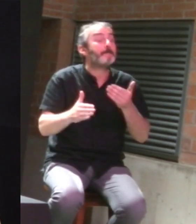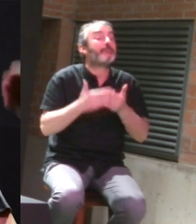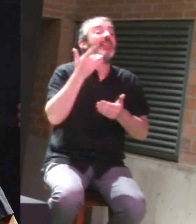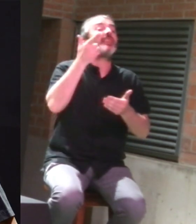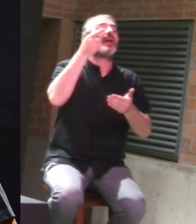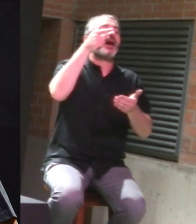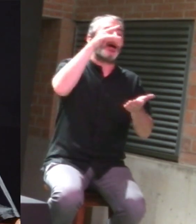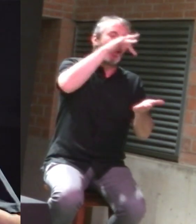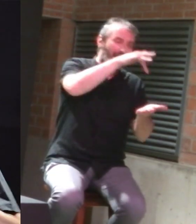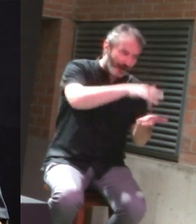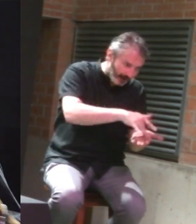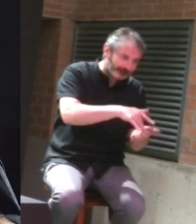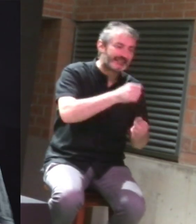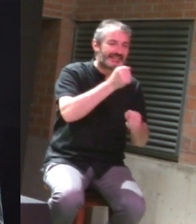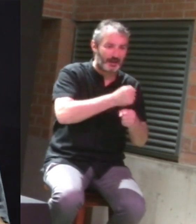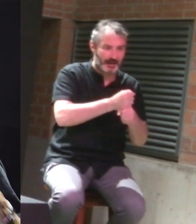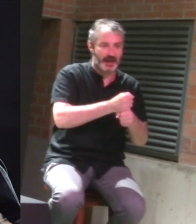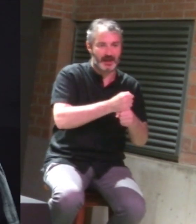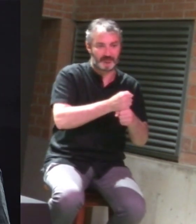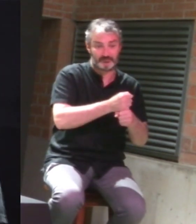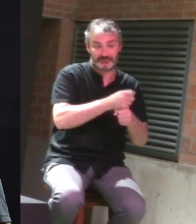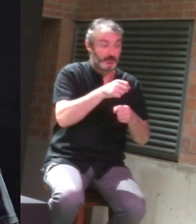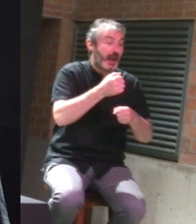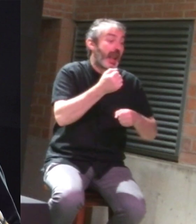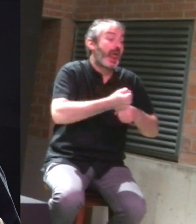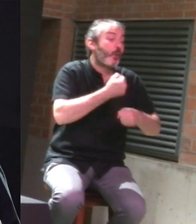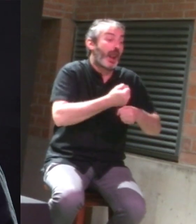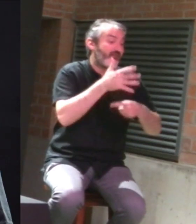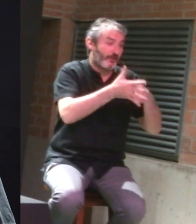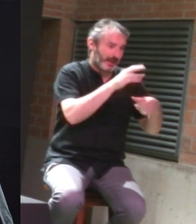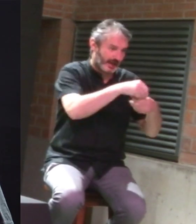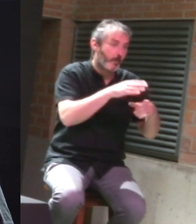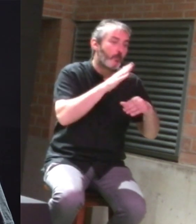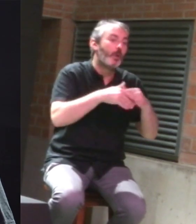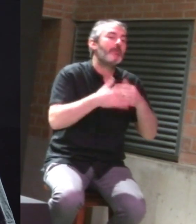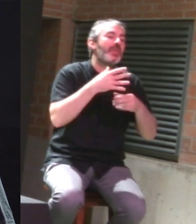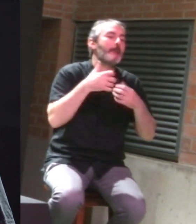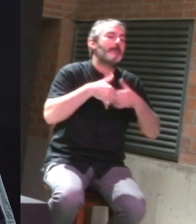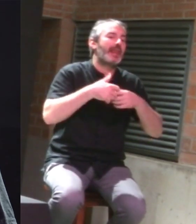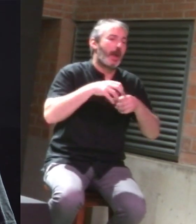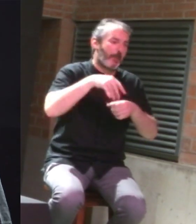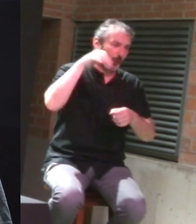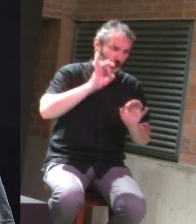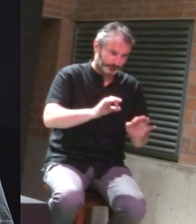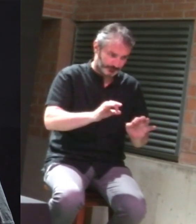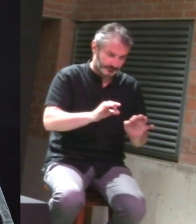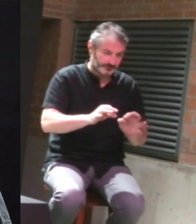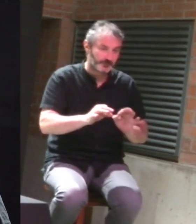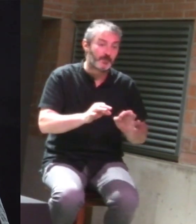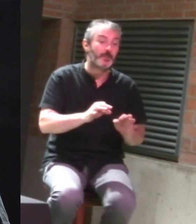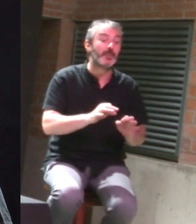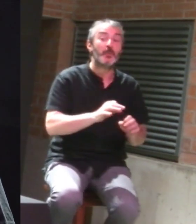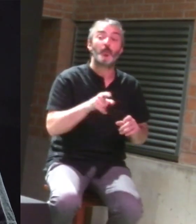vez prácticamente al ámbito de laboral de la fábrica. Es remarcable en el crecimiento